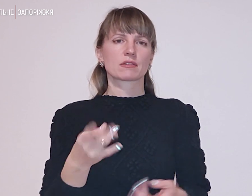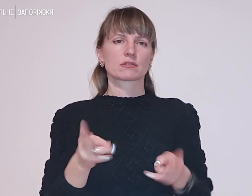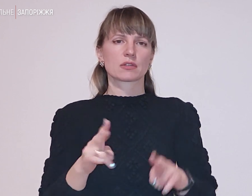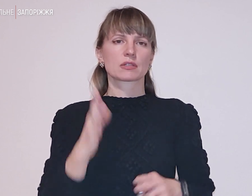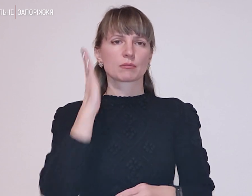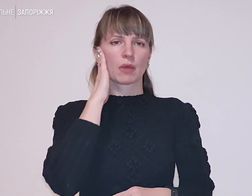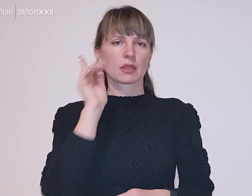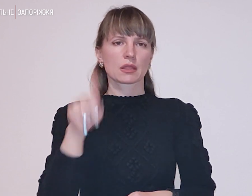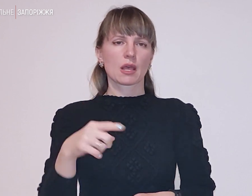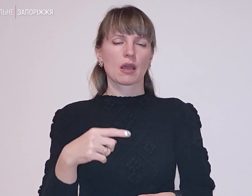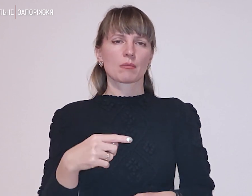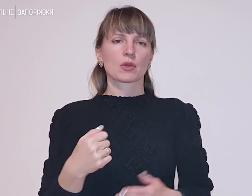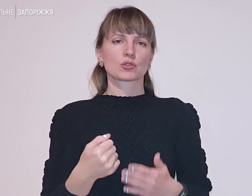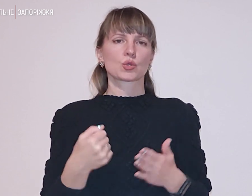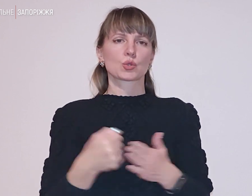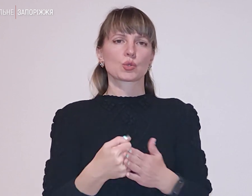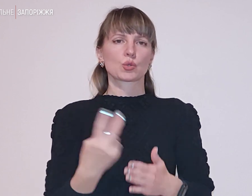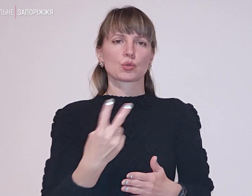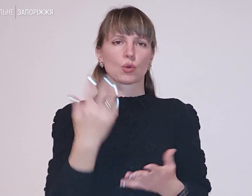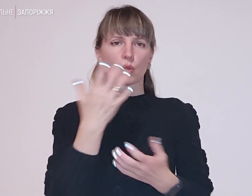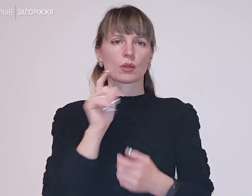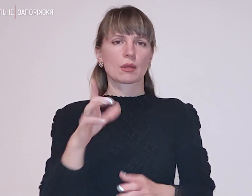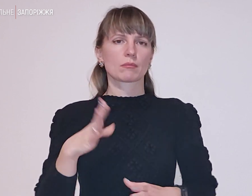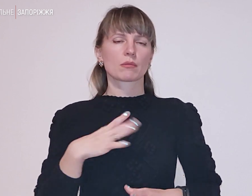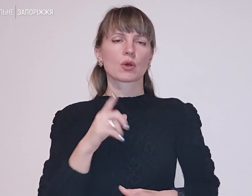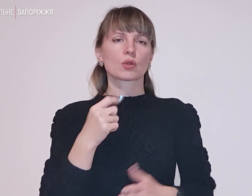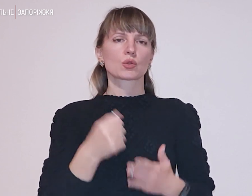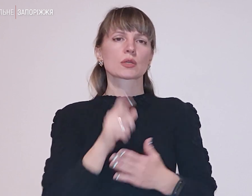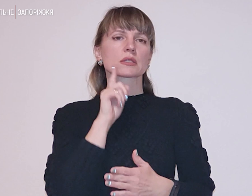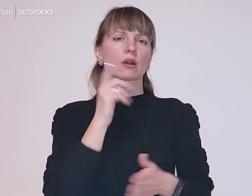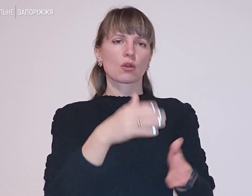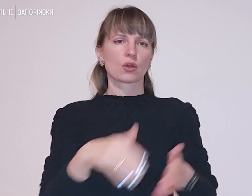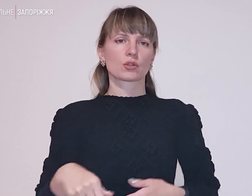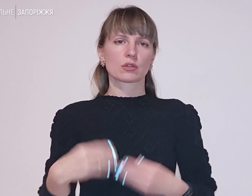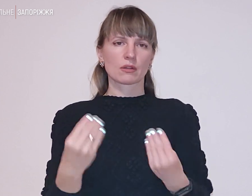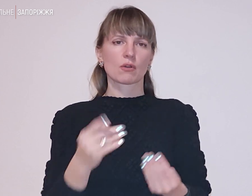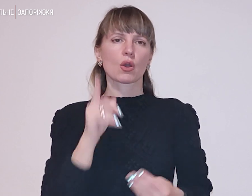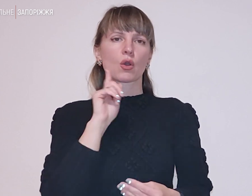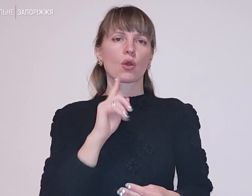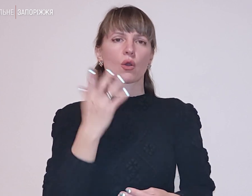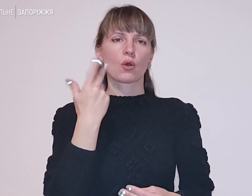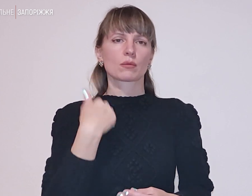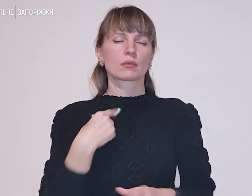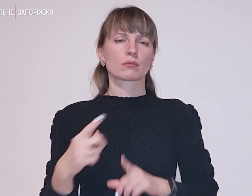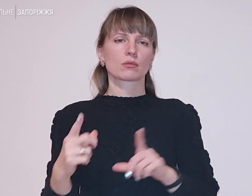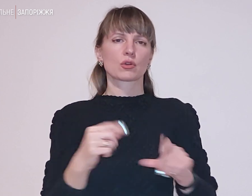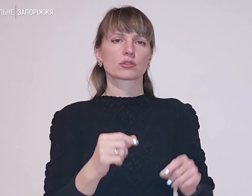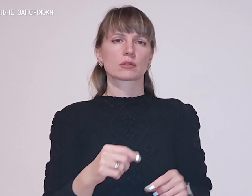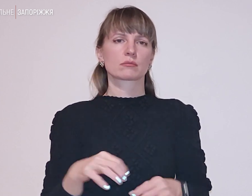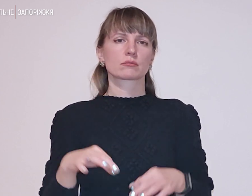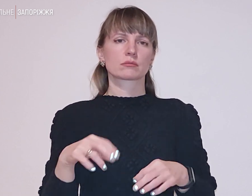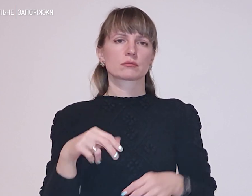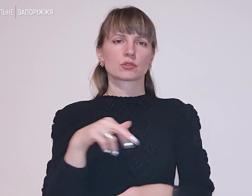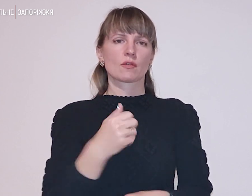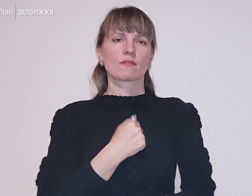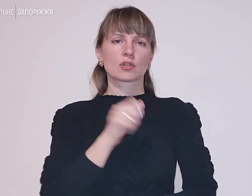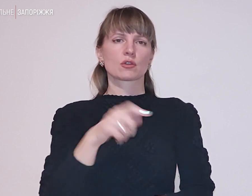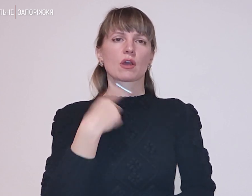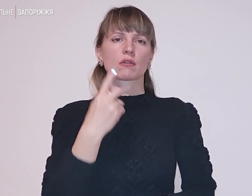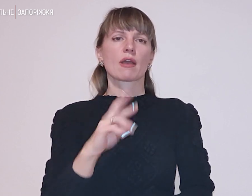довго, десь до другої, там знаходились, доки зелений коридор давали. І коли ми проїжджали, зайшов військовий і каже, як ви